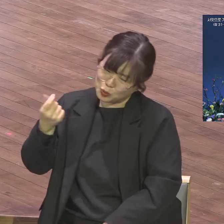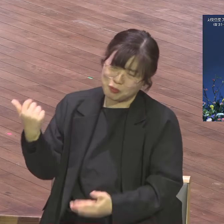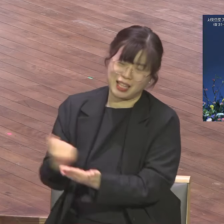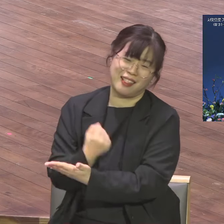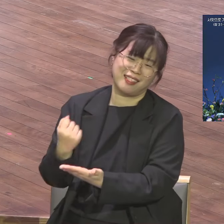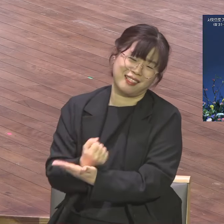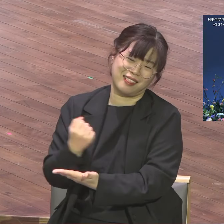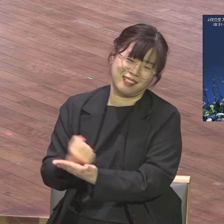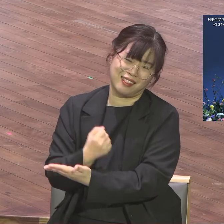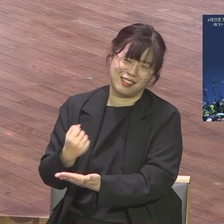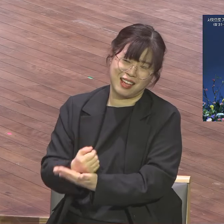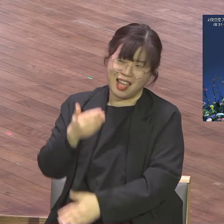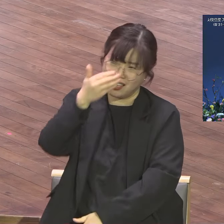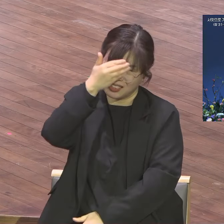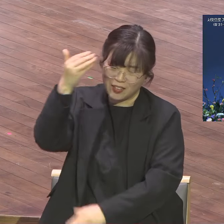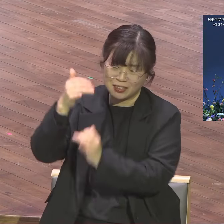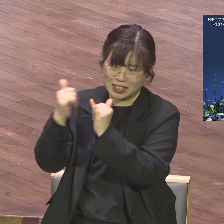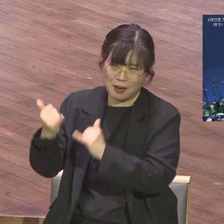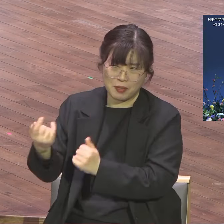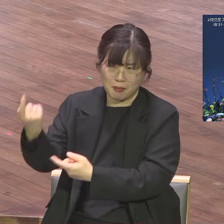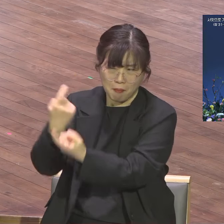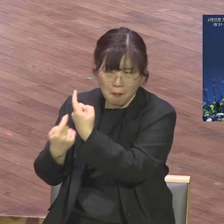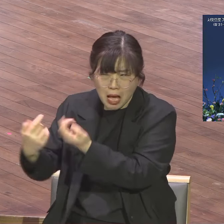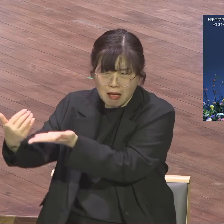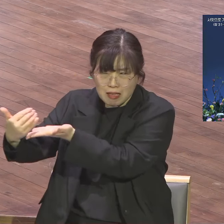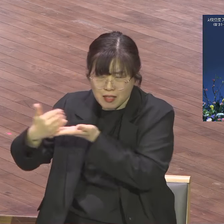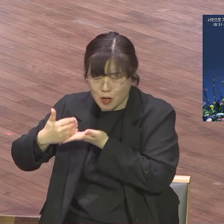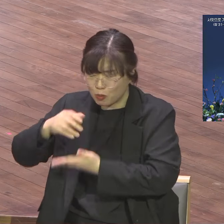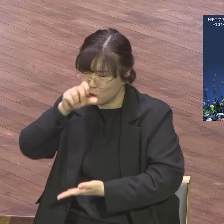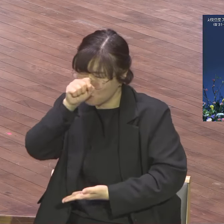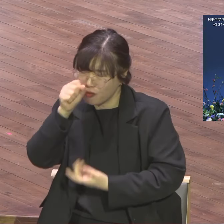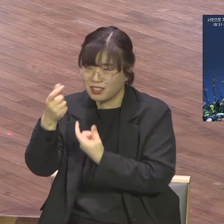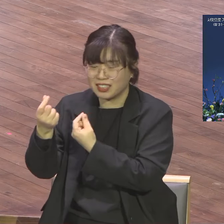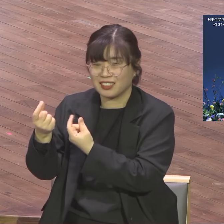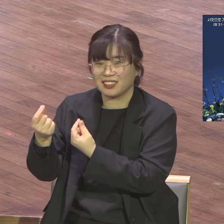청년들은 좀 직장 일한다는데 어른들 그 은퇴하는 여러분들.